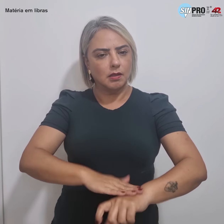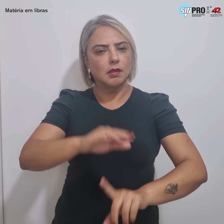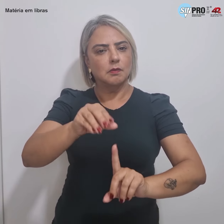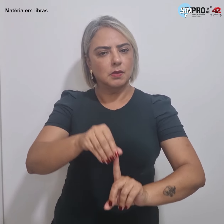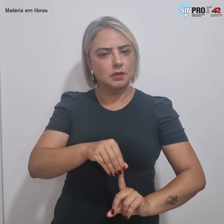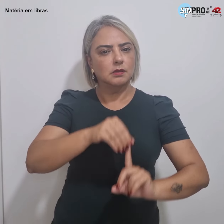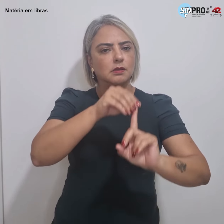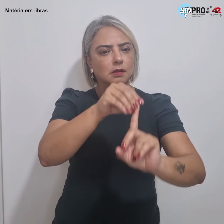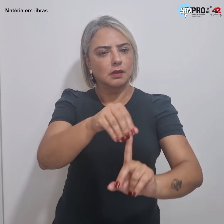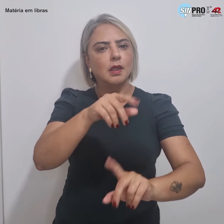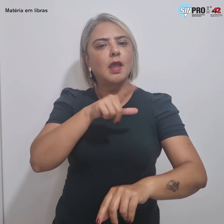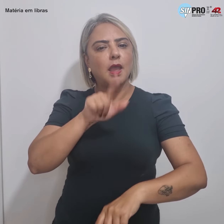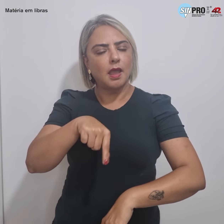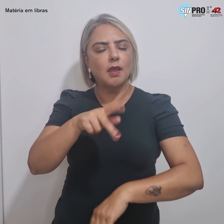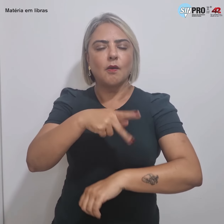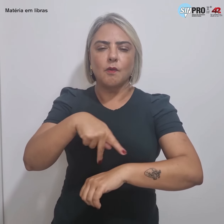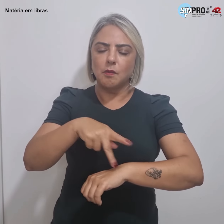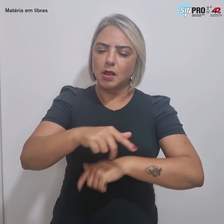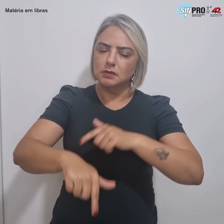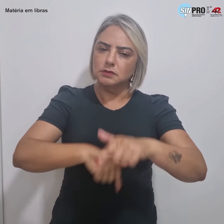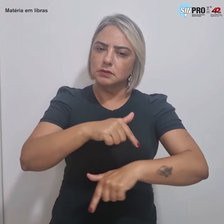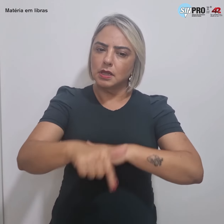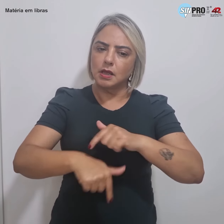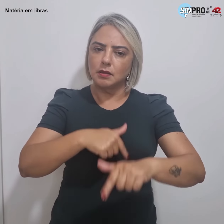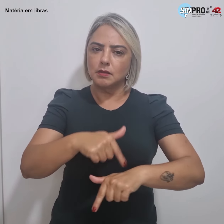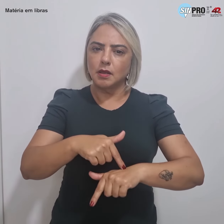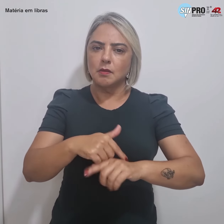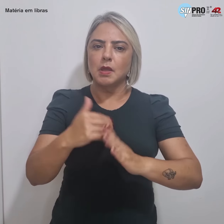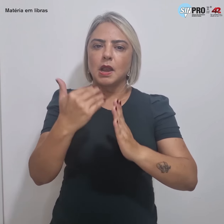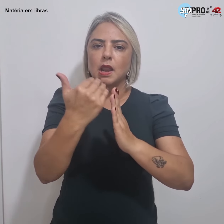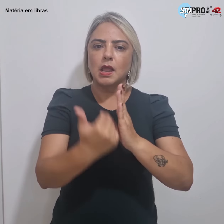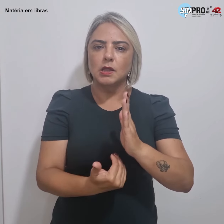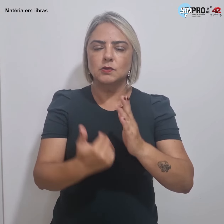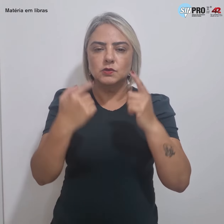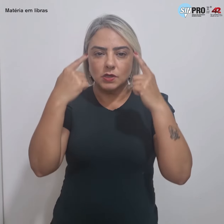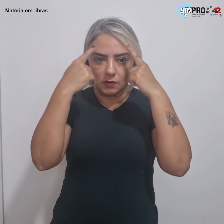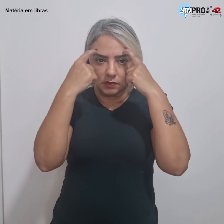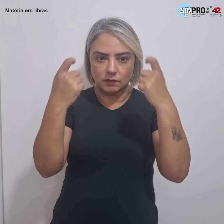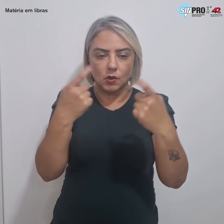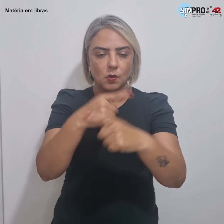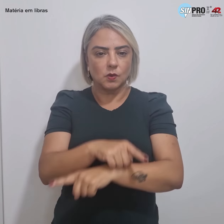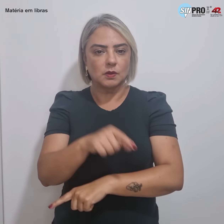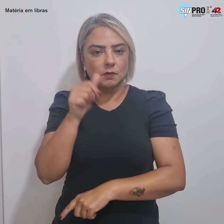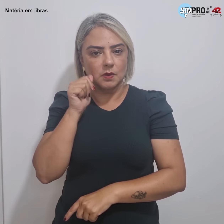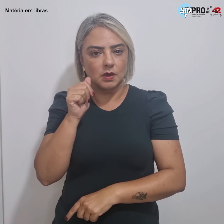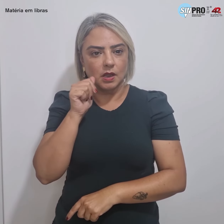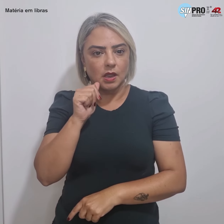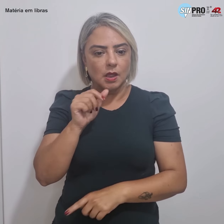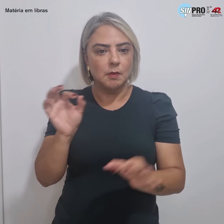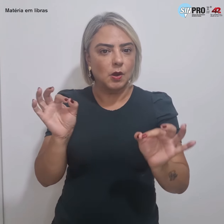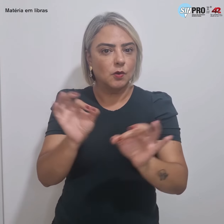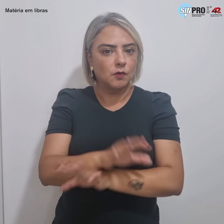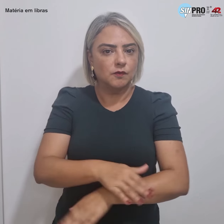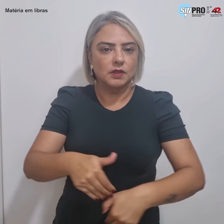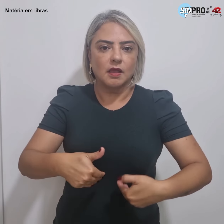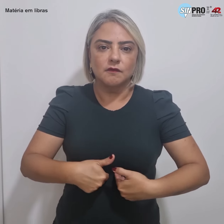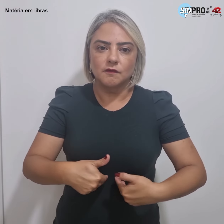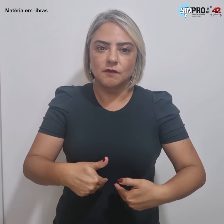é um país que atua pela redução da violência contra as mulheres, pelo fim da fome, pela